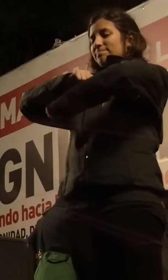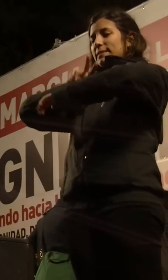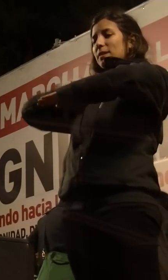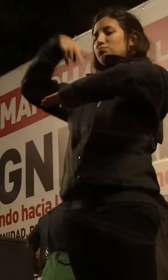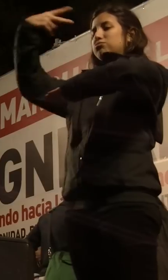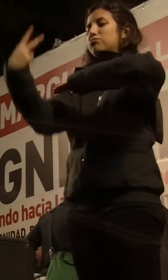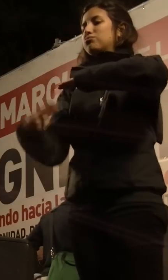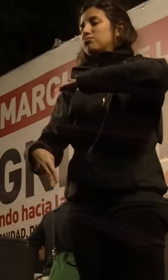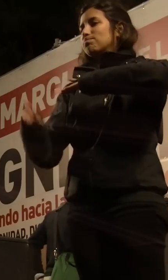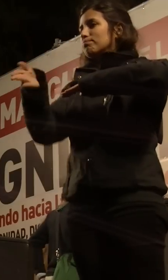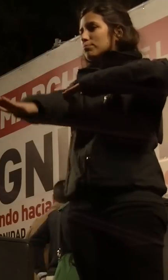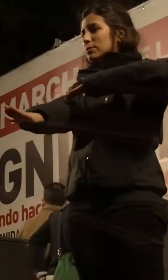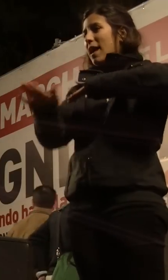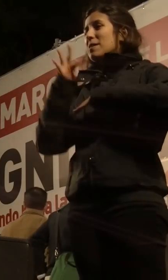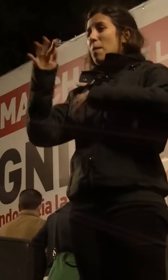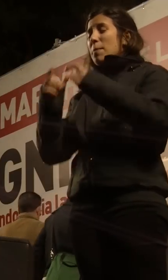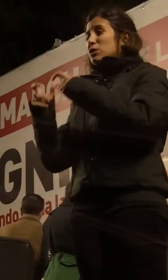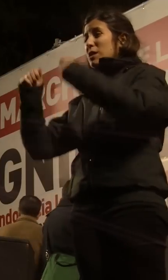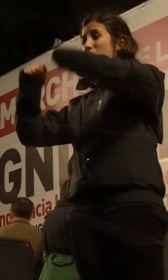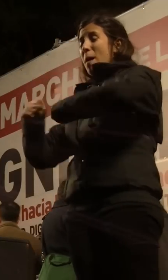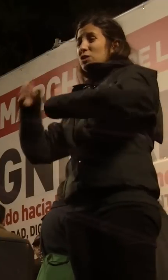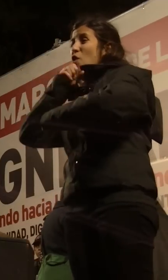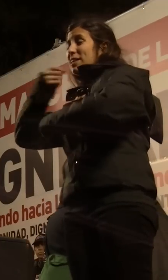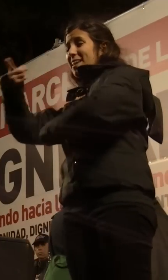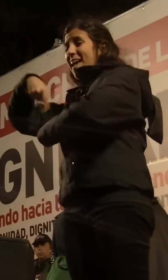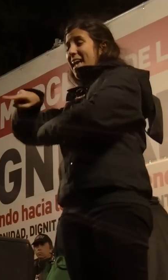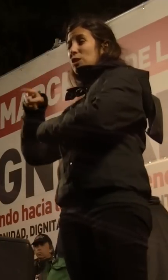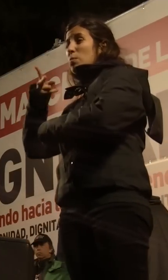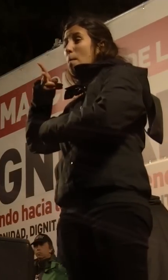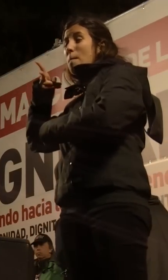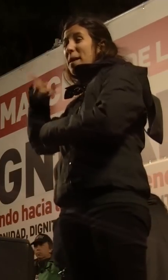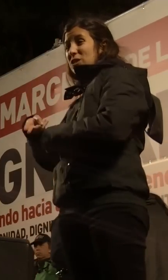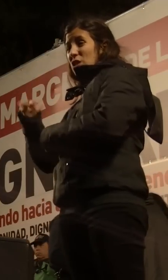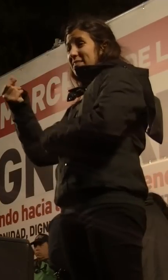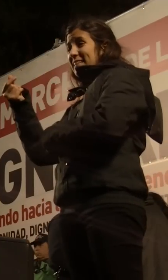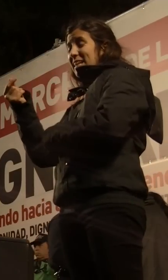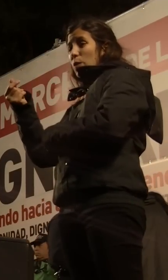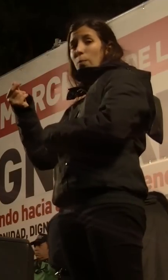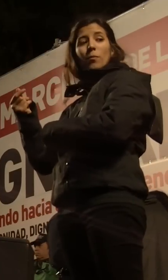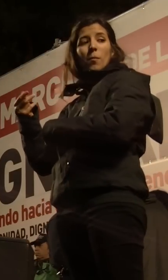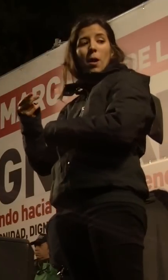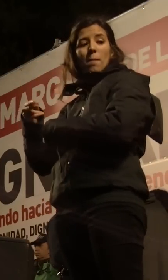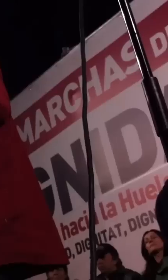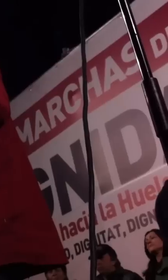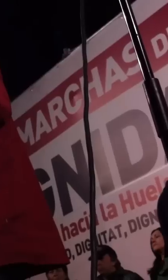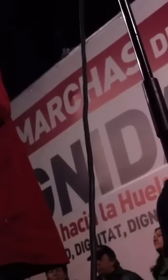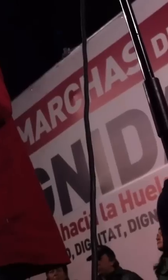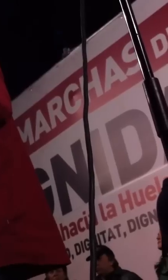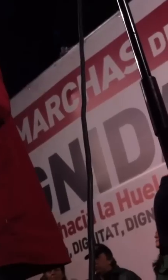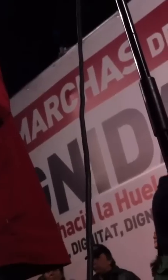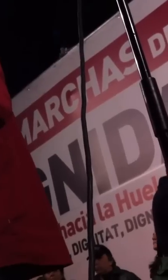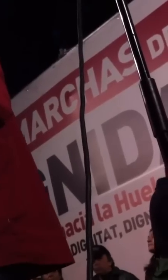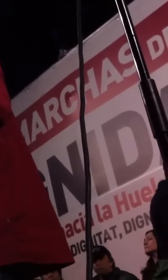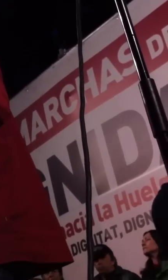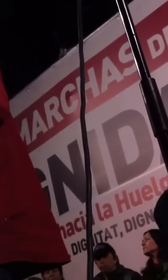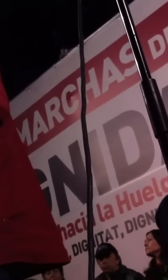Y tenemos a nuestros mayores con las pensiones congeladas y además la banca y el gobierno robándole los